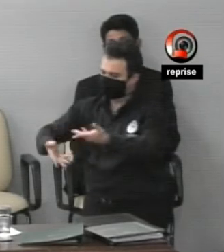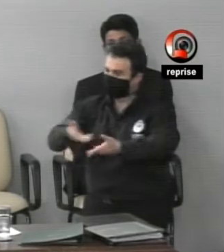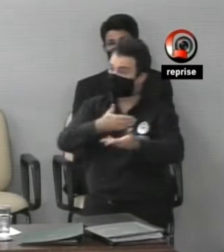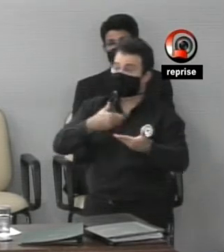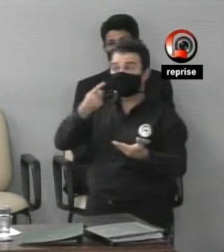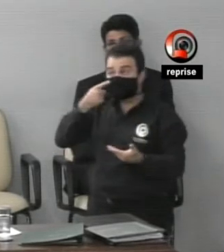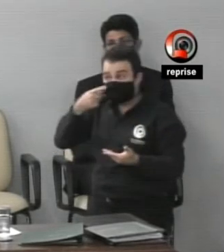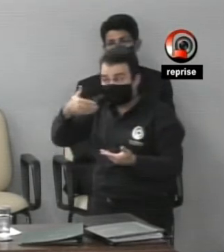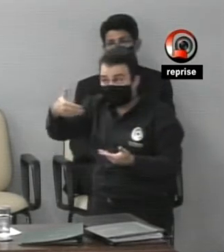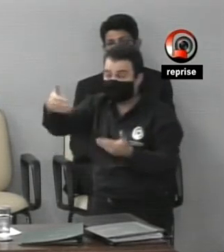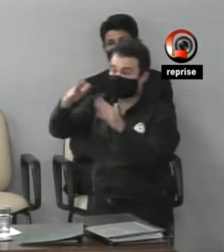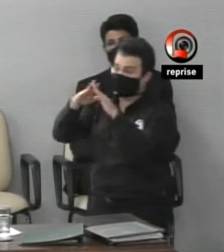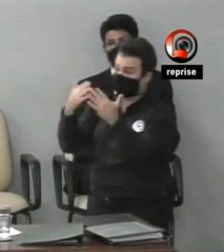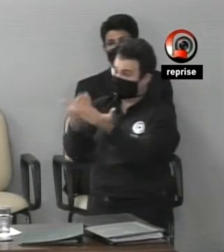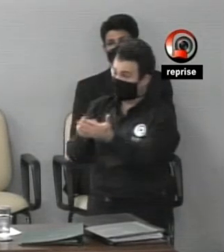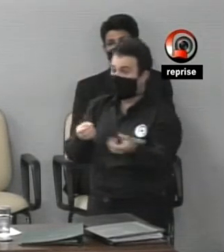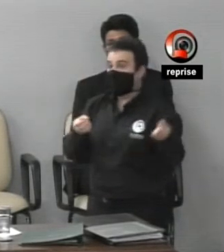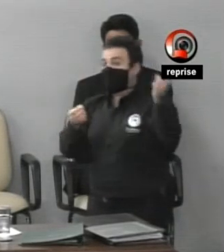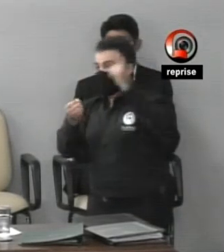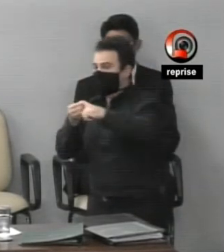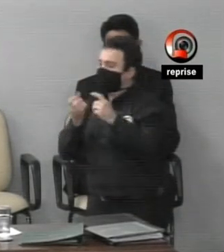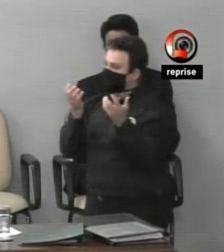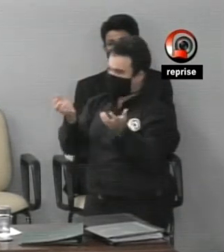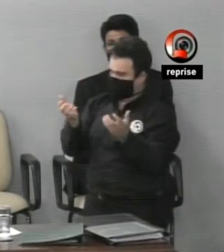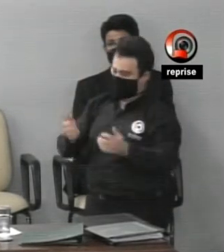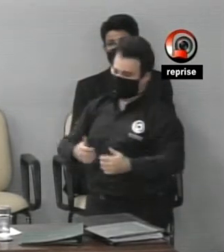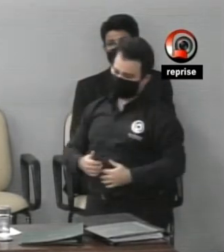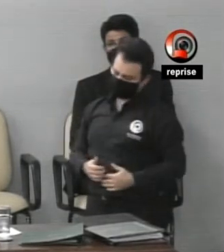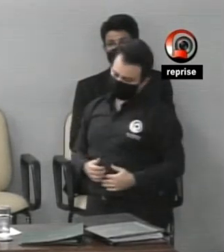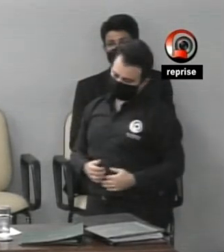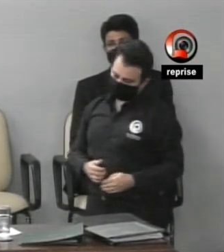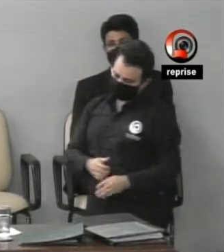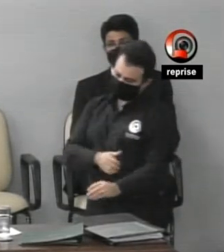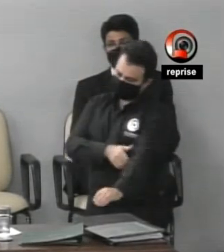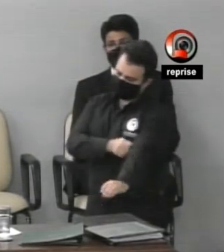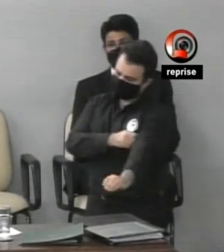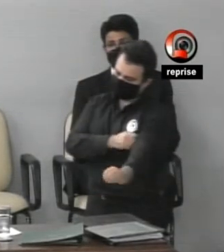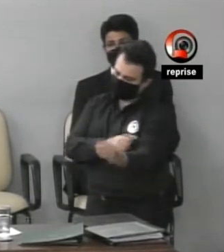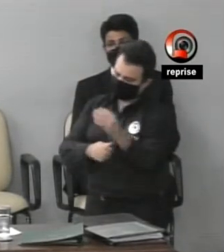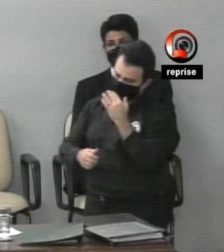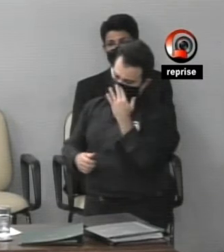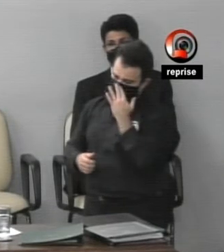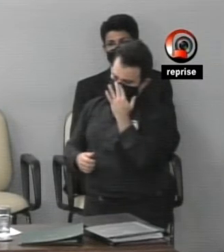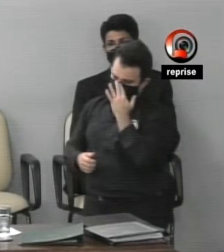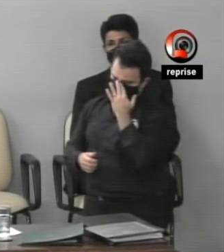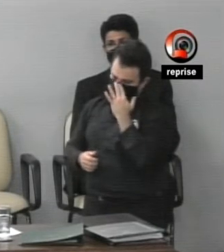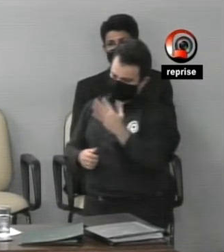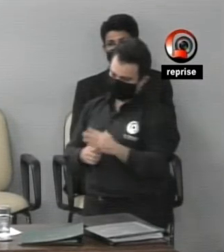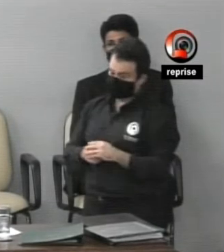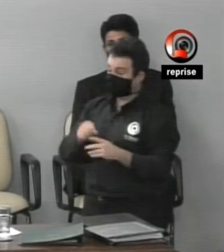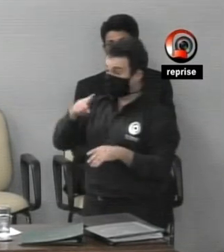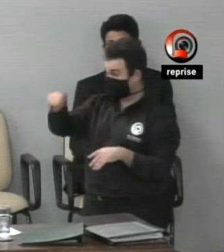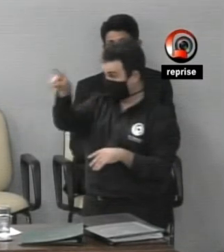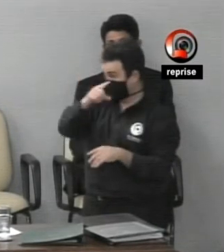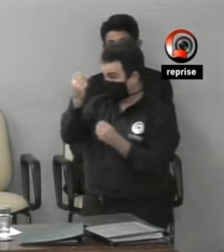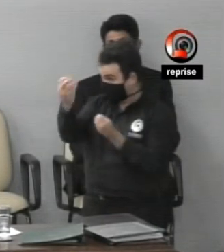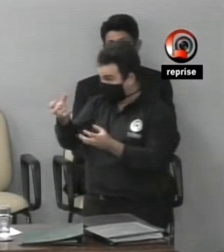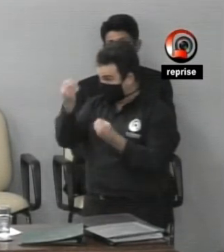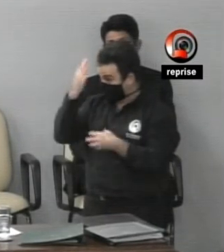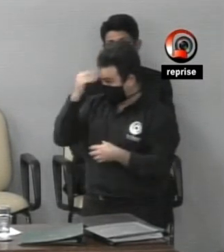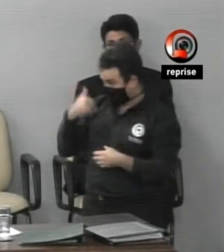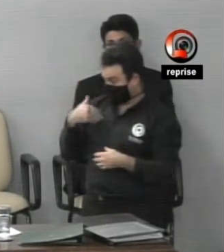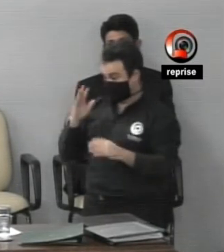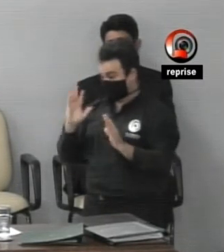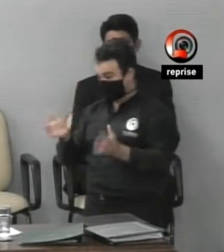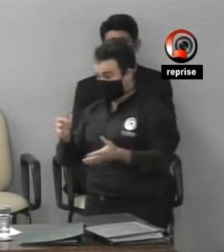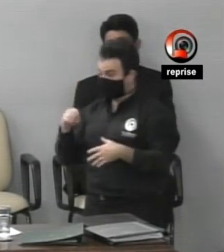escolas a partir do AVCB. Para quem conhece um pouco, e eu entendo que o nosso nobre presidente aqui da